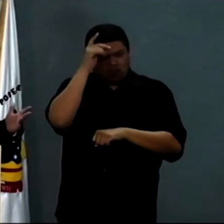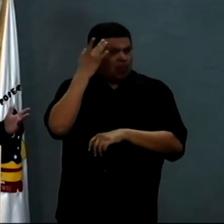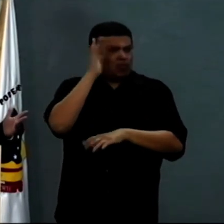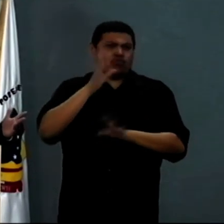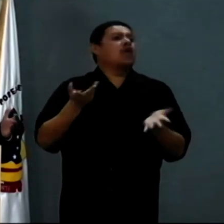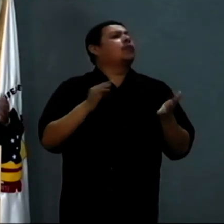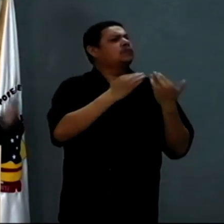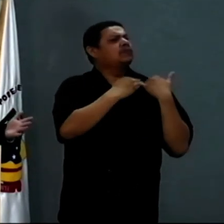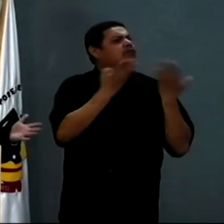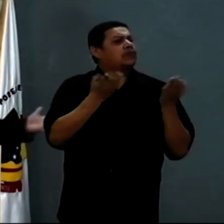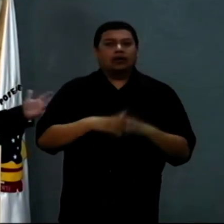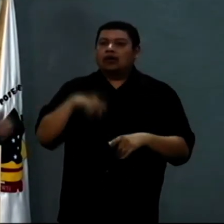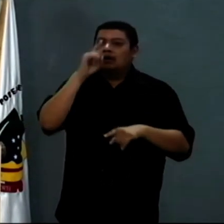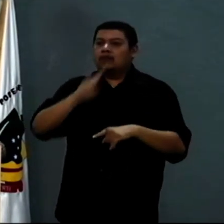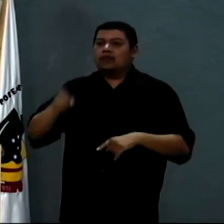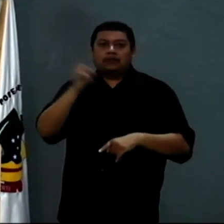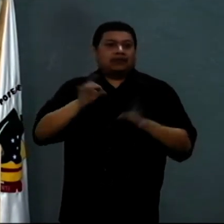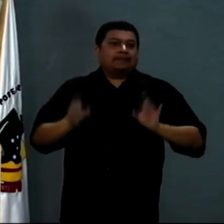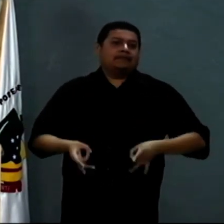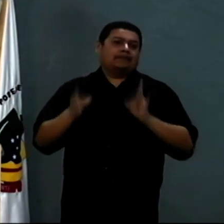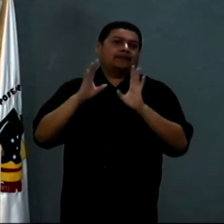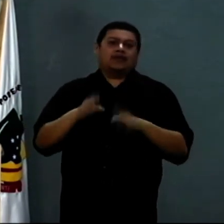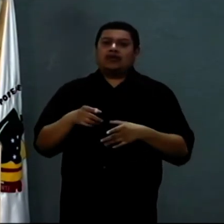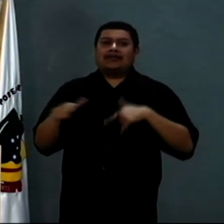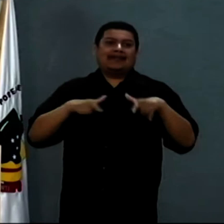o responsável, de proibir as pessoas trabalhar.